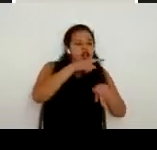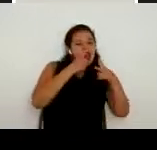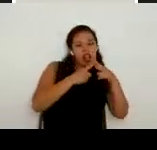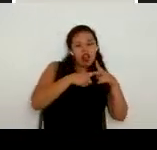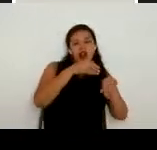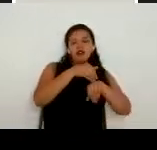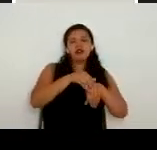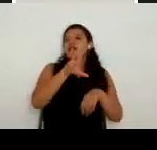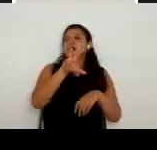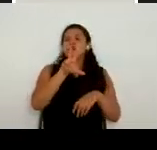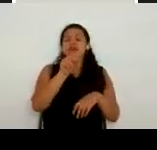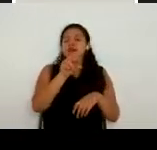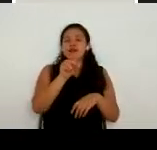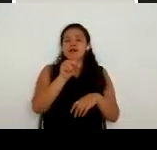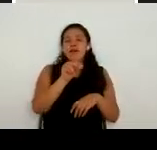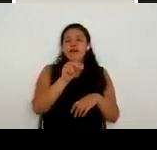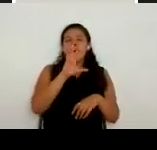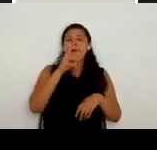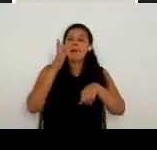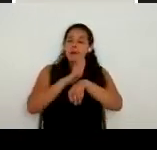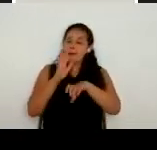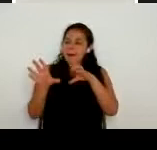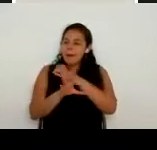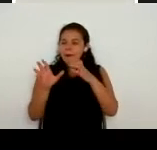de los elementos principales